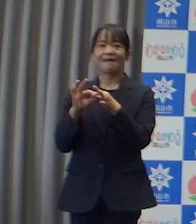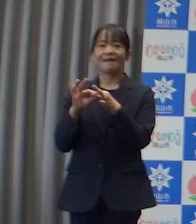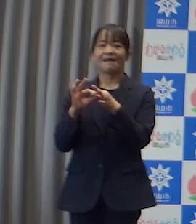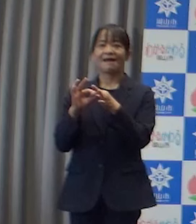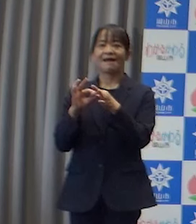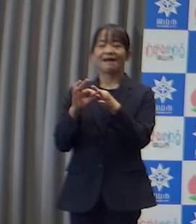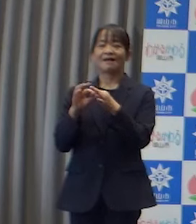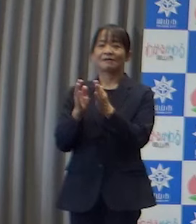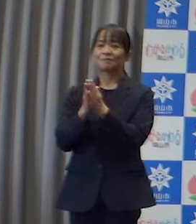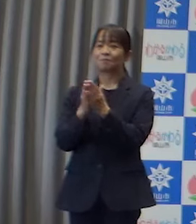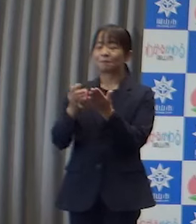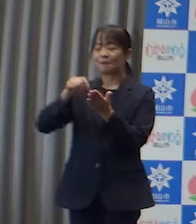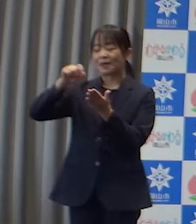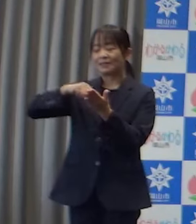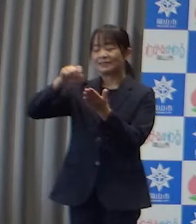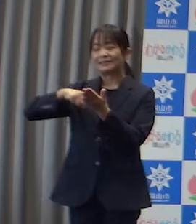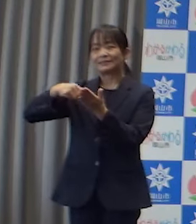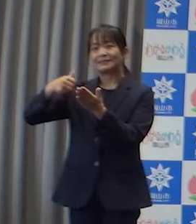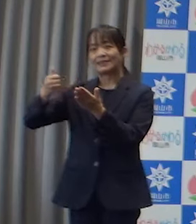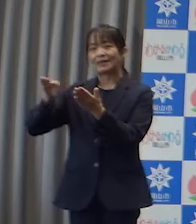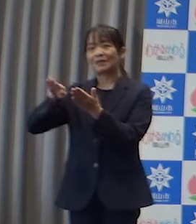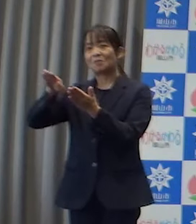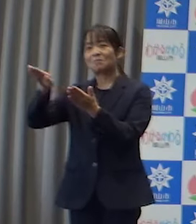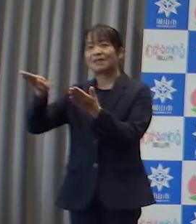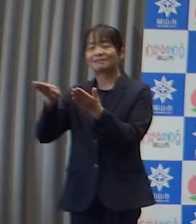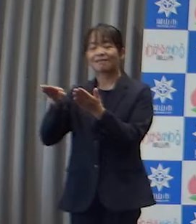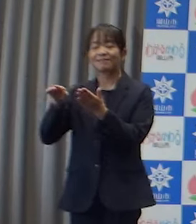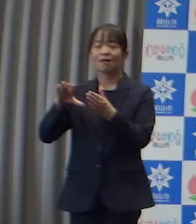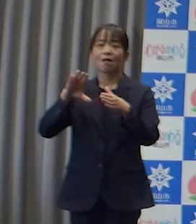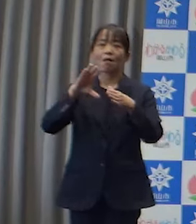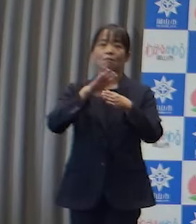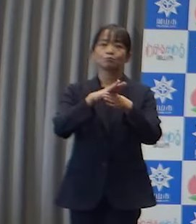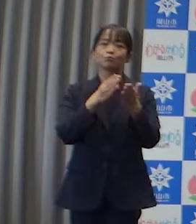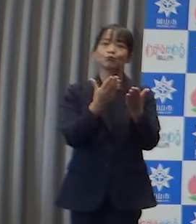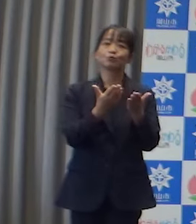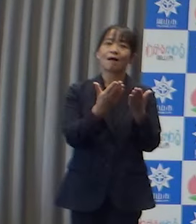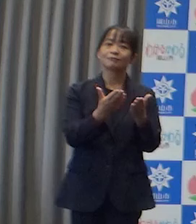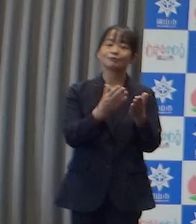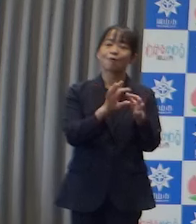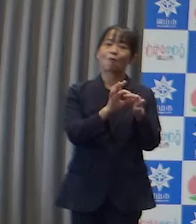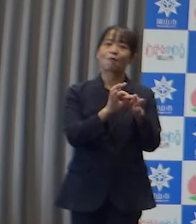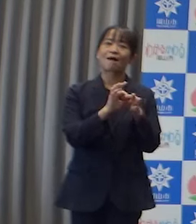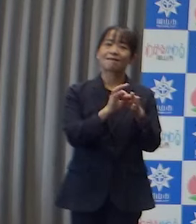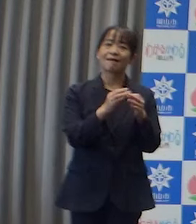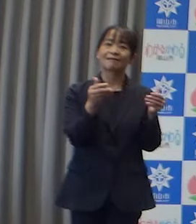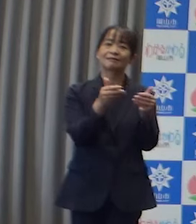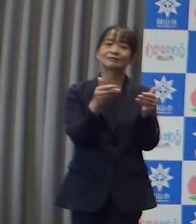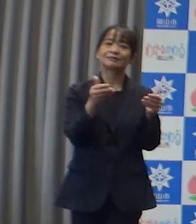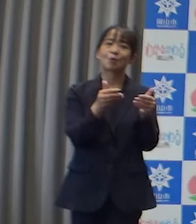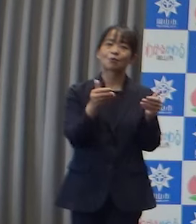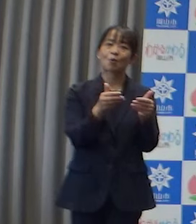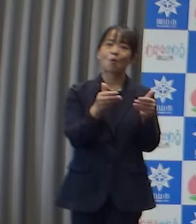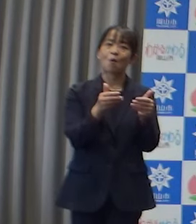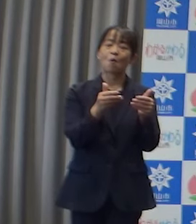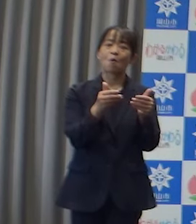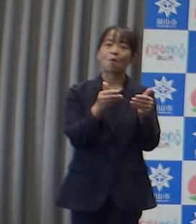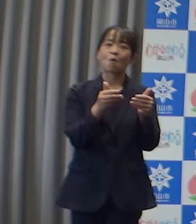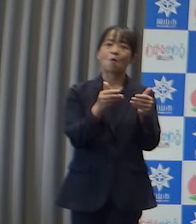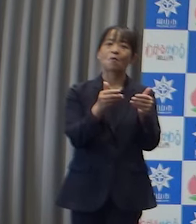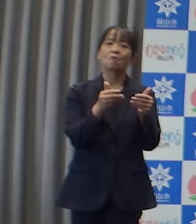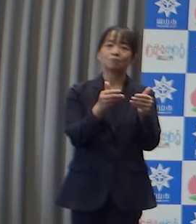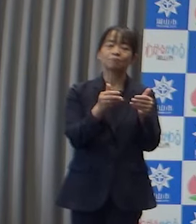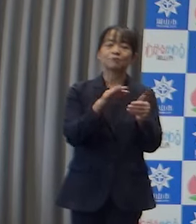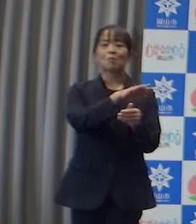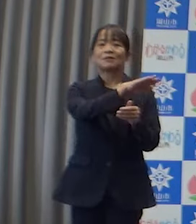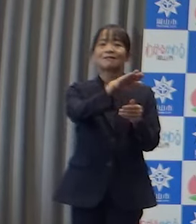作家であるとか、また文学での関連で仕事をされている方、一緒になって対応